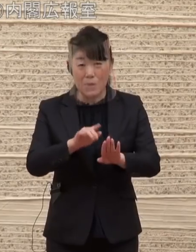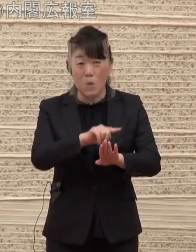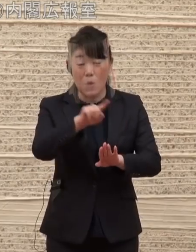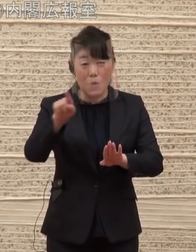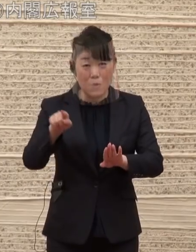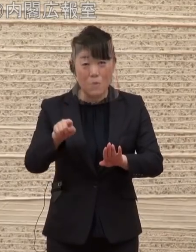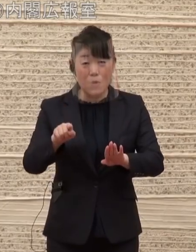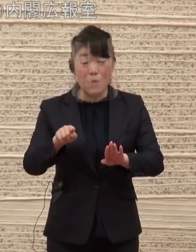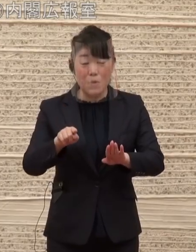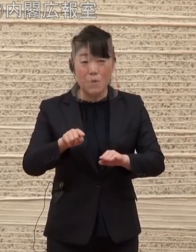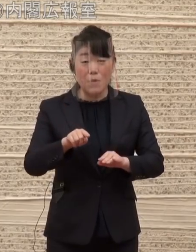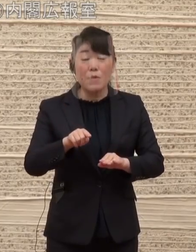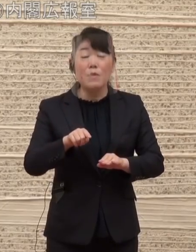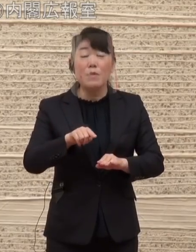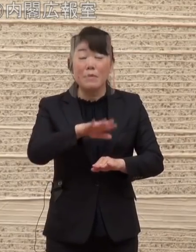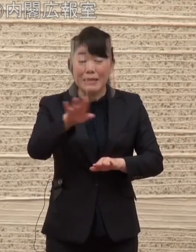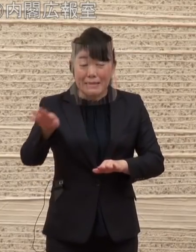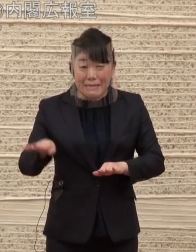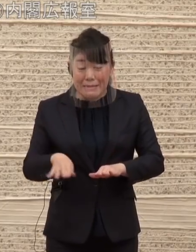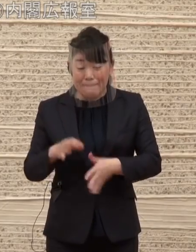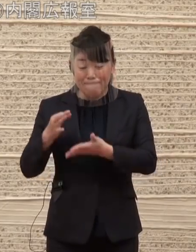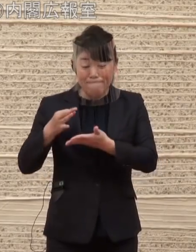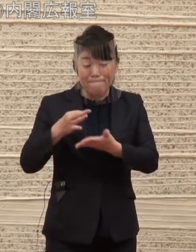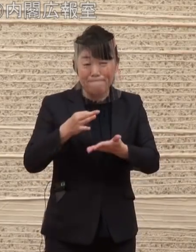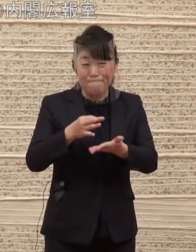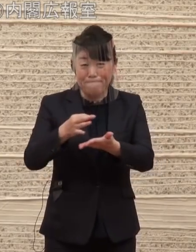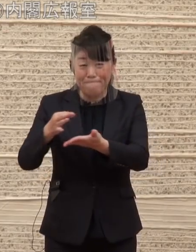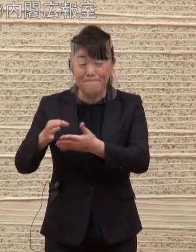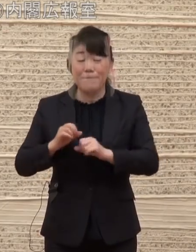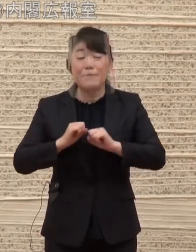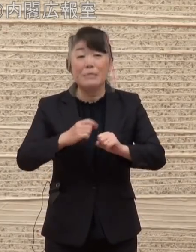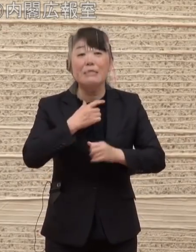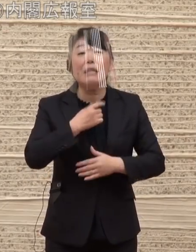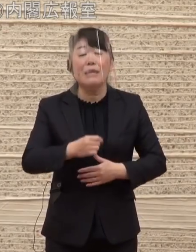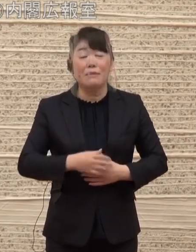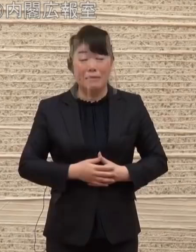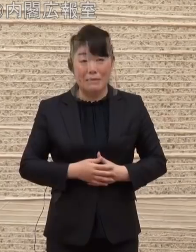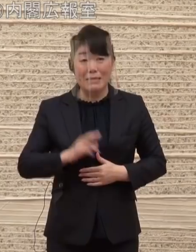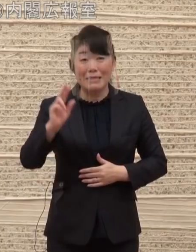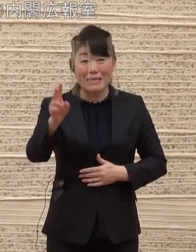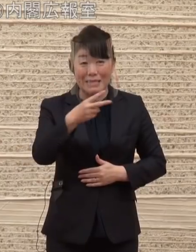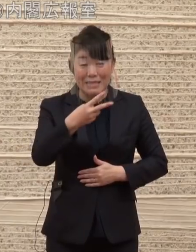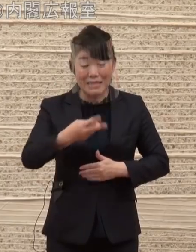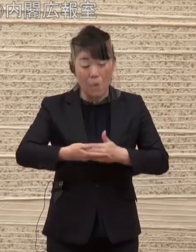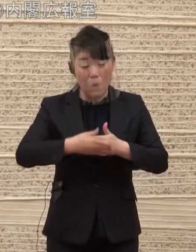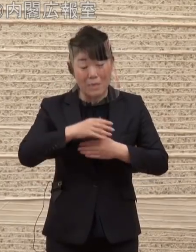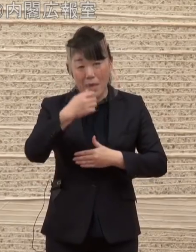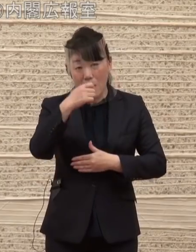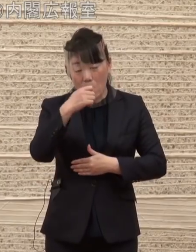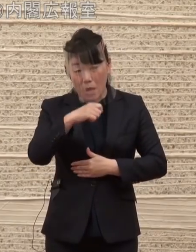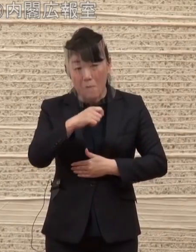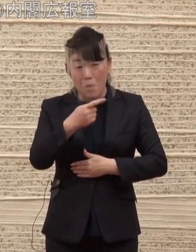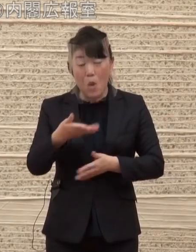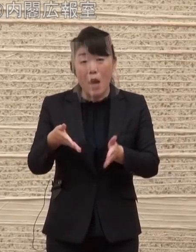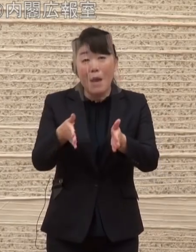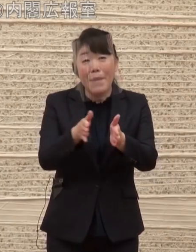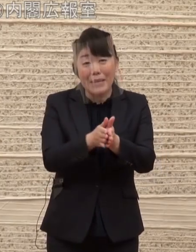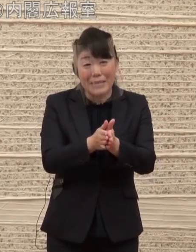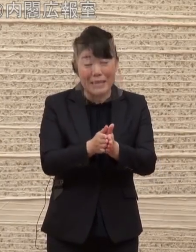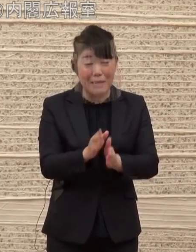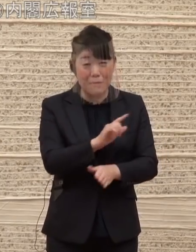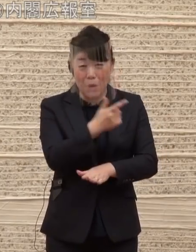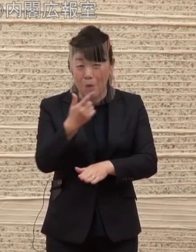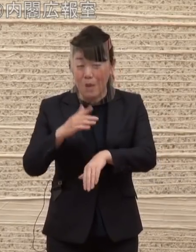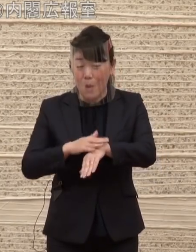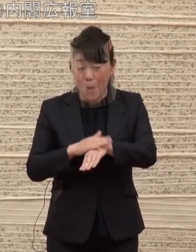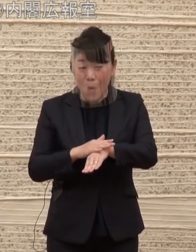支援を統治をしていきたいとおもいます秋通知2次補正予算も合わせてですねあらゆる手立てを講じ